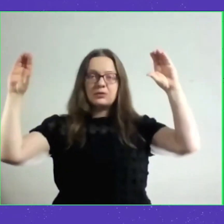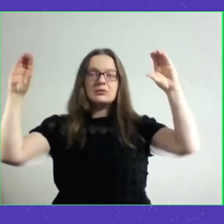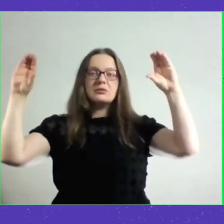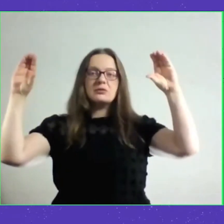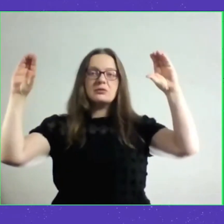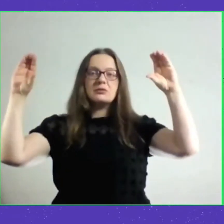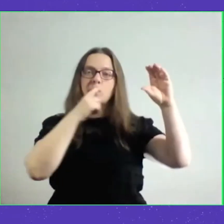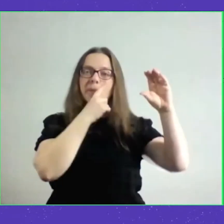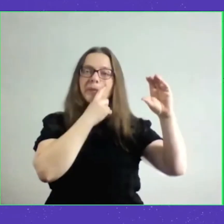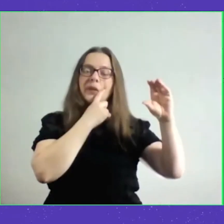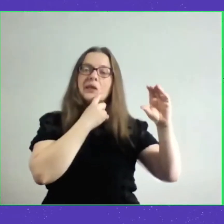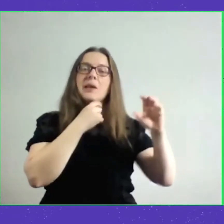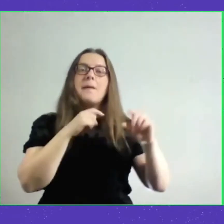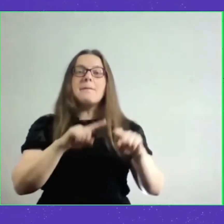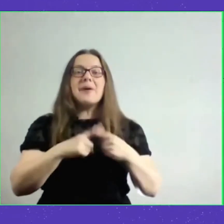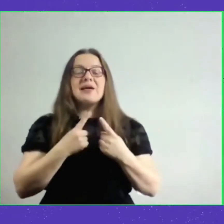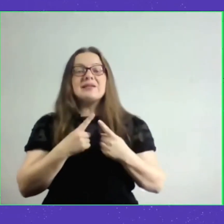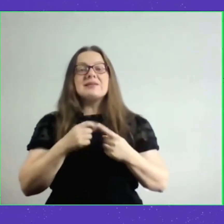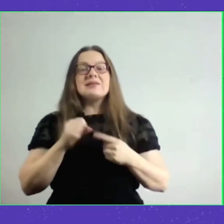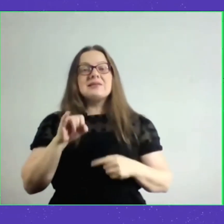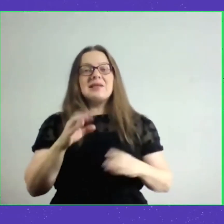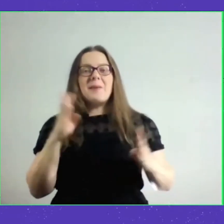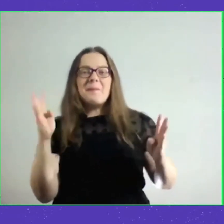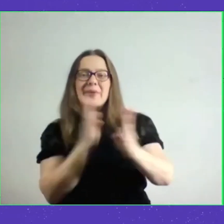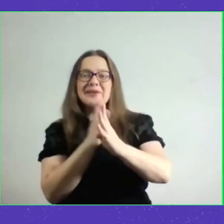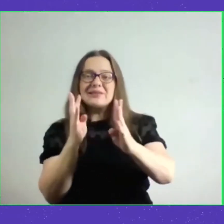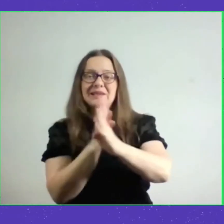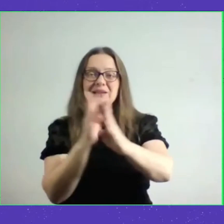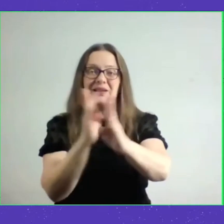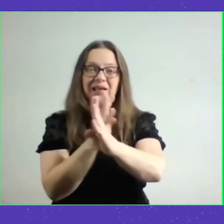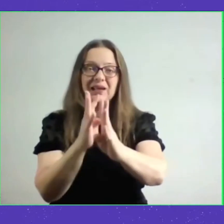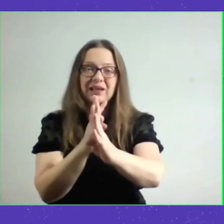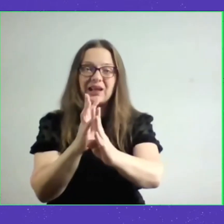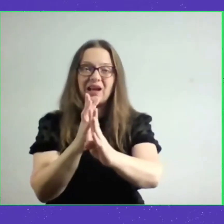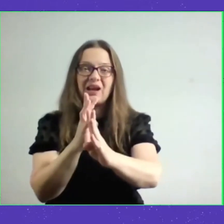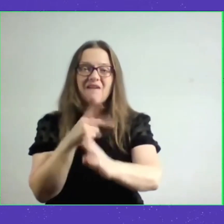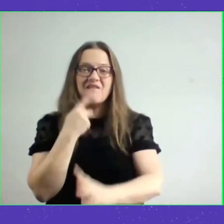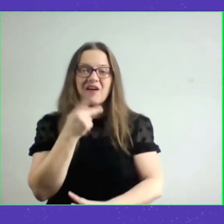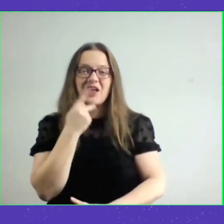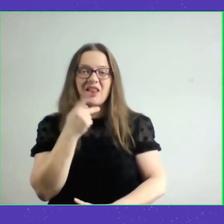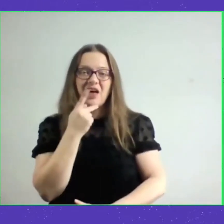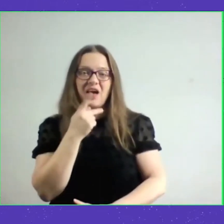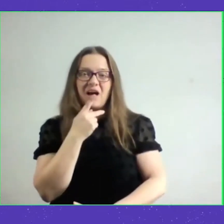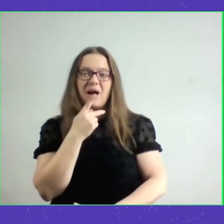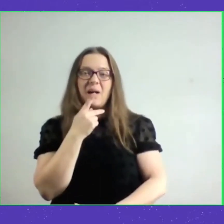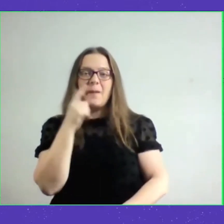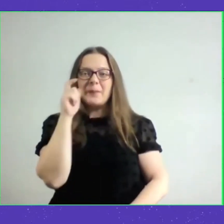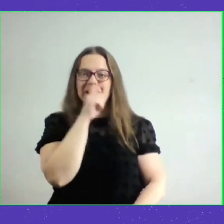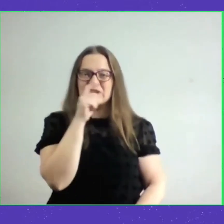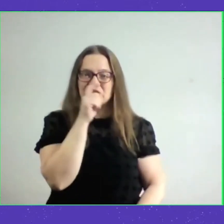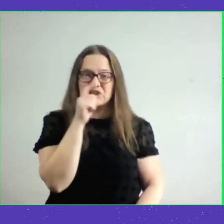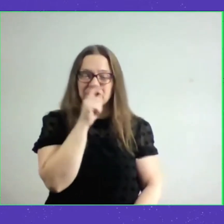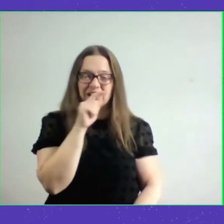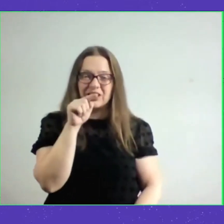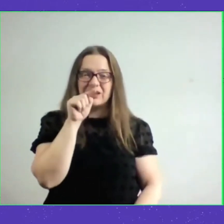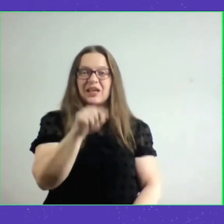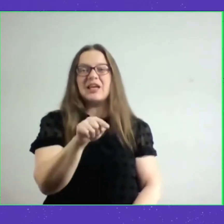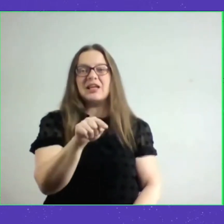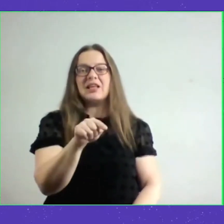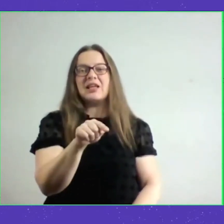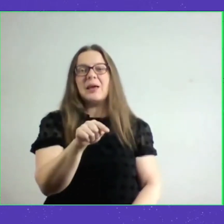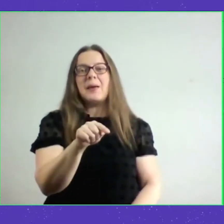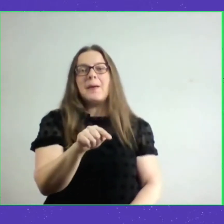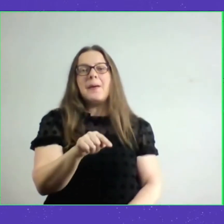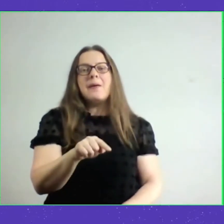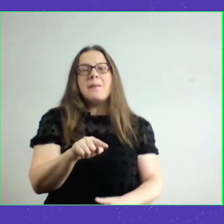mentindo disserem todo mal contra vós. Regozijai-vos e exultai, porque é grande o vosso galardão nos